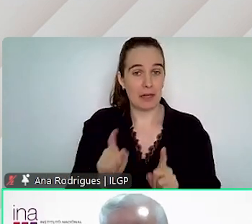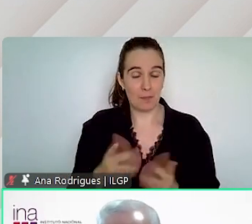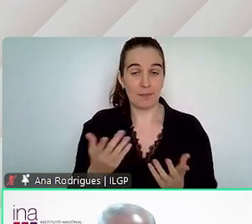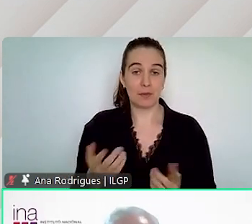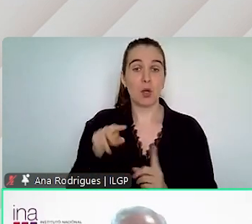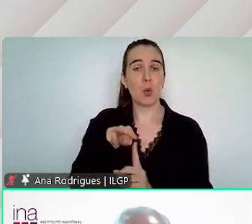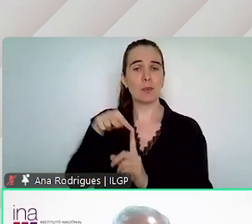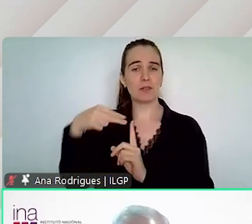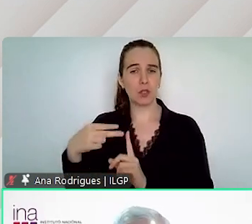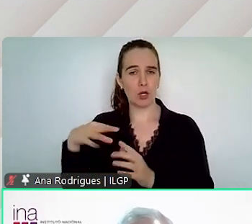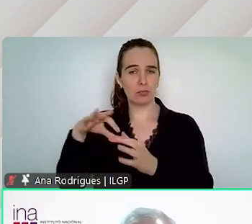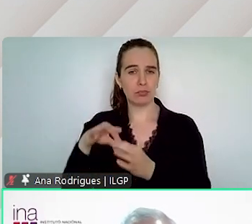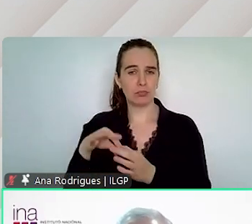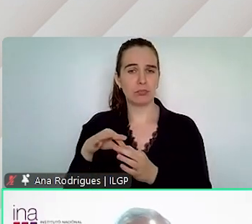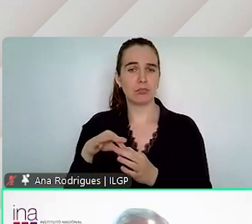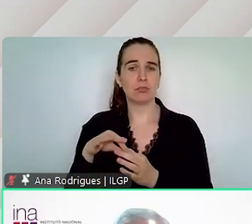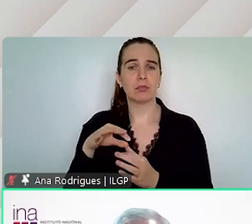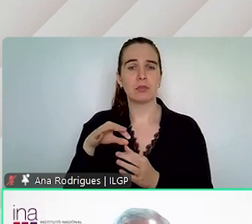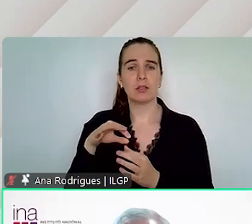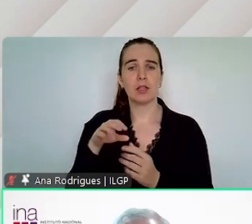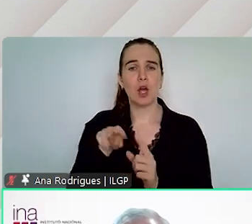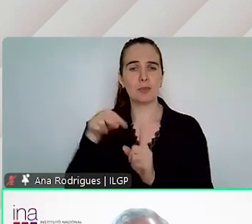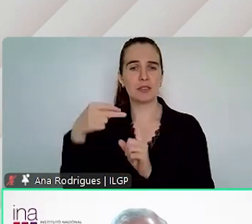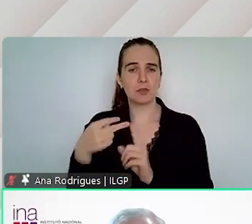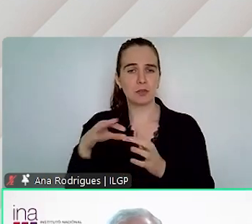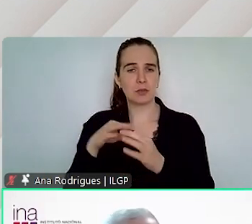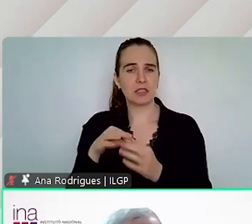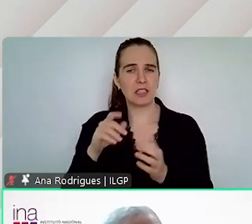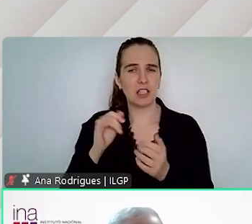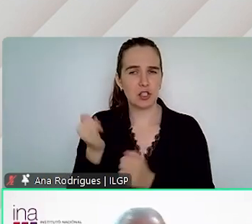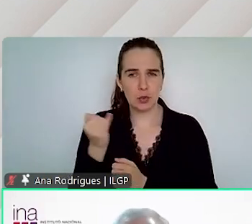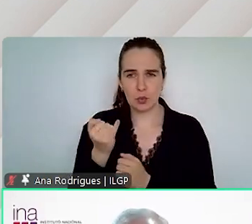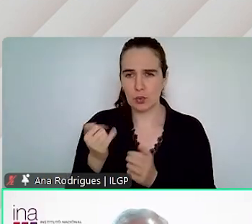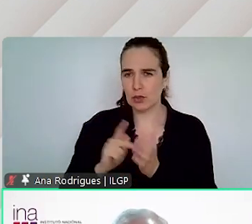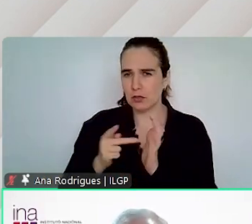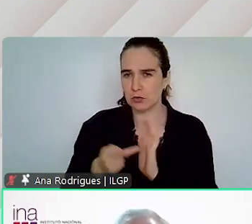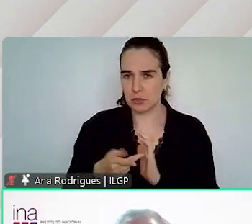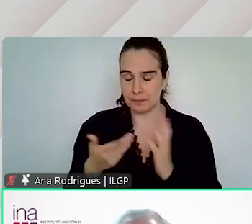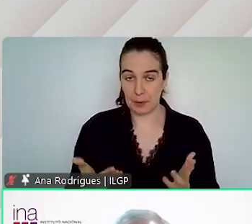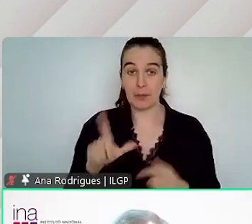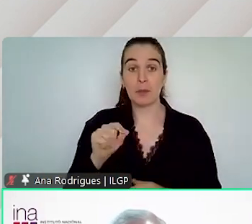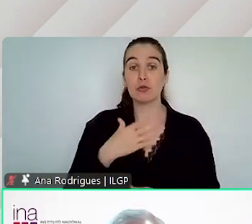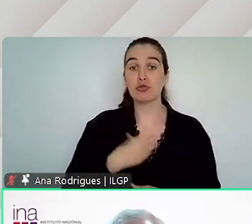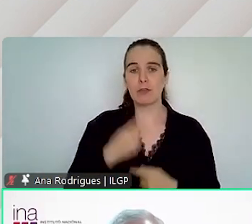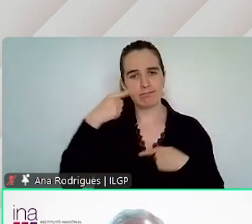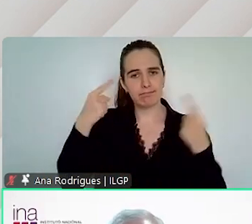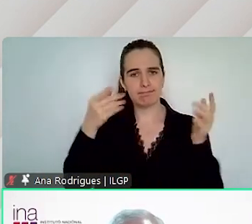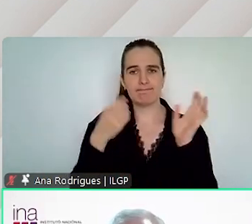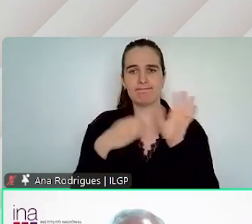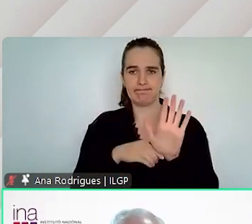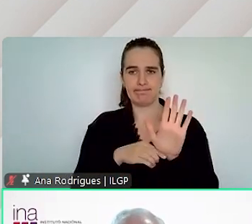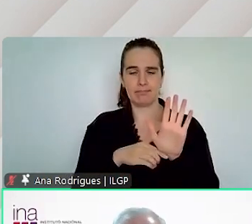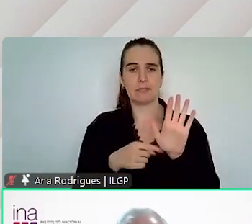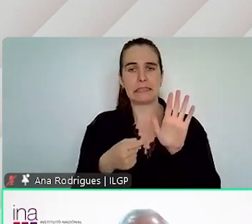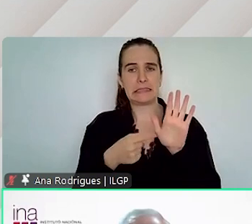de Perspectiva que dirijo no Instituto Superior Técnico. Mas gostava de partilhar aqui convosco esta capa do